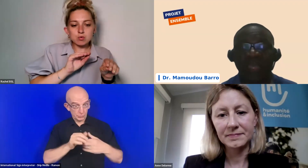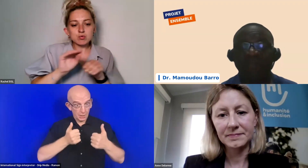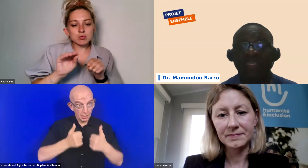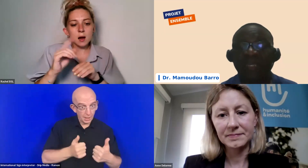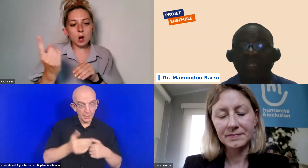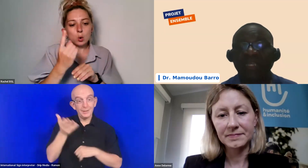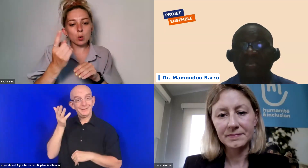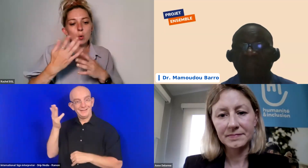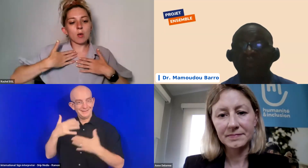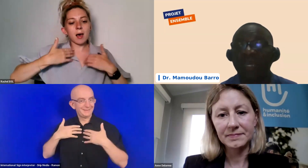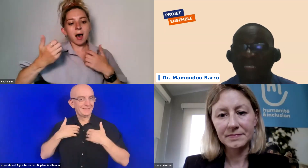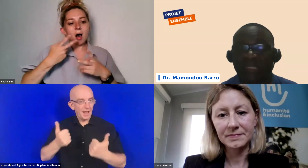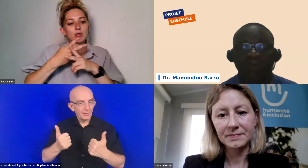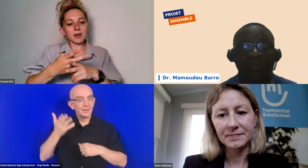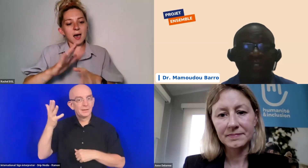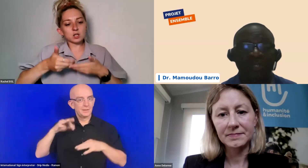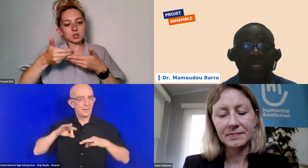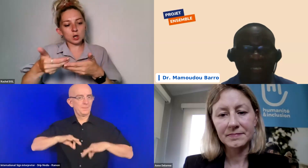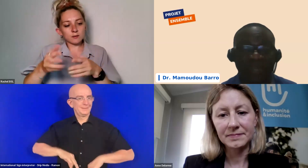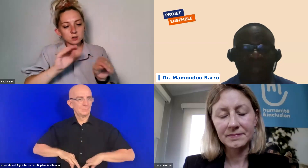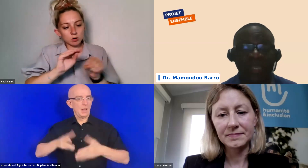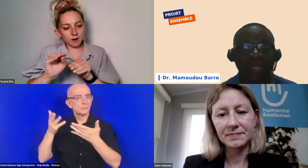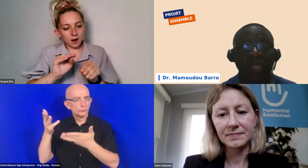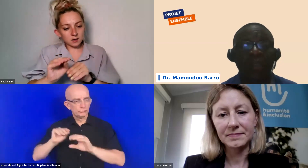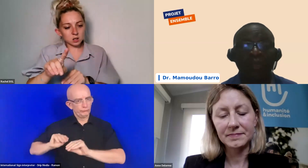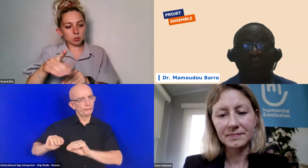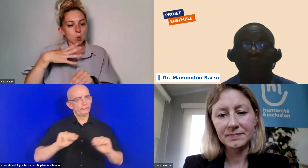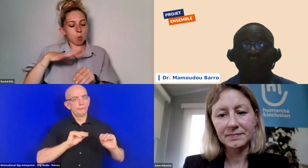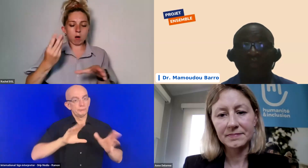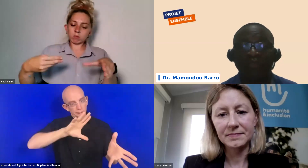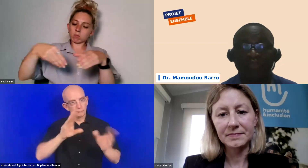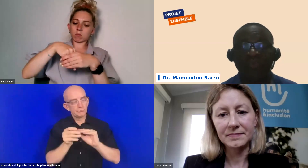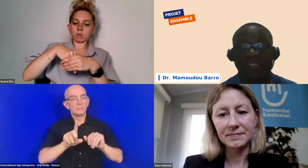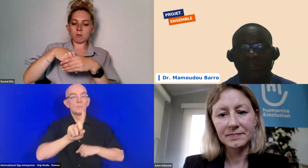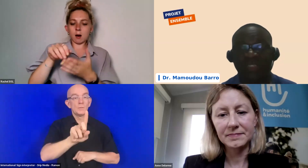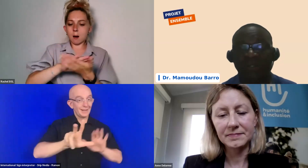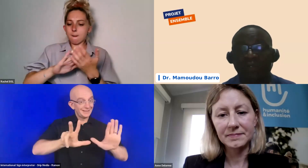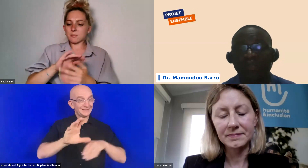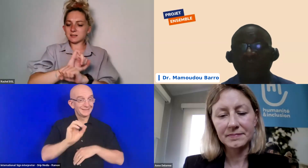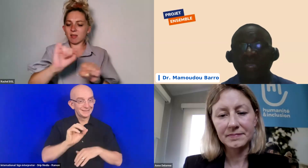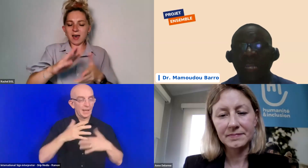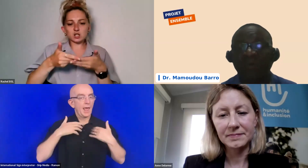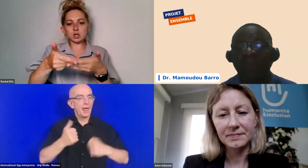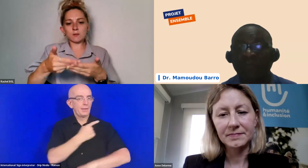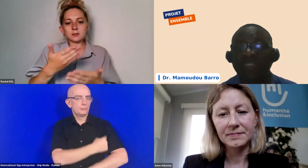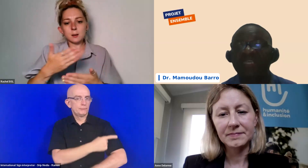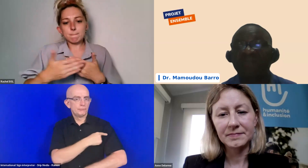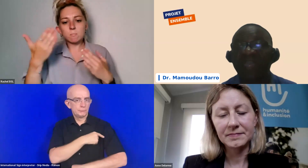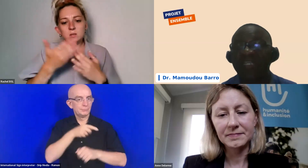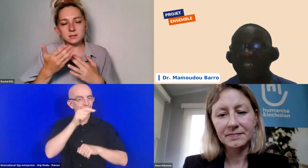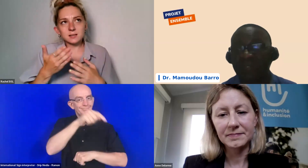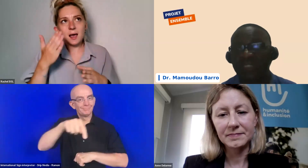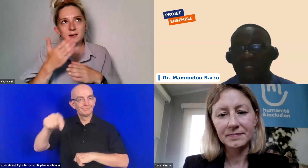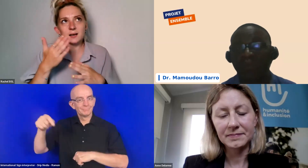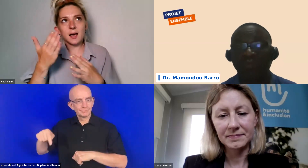l'inclusion, afin de rendre les services plus accessibles aux personnes handicapées et plus conviviaux pour les adolescents. Nous avons également formé